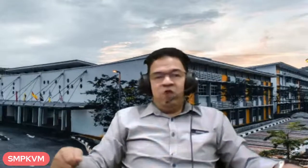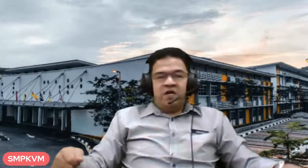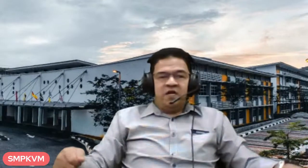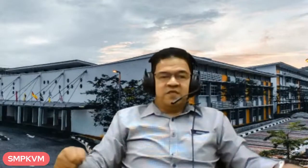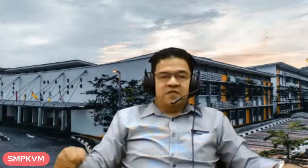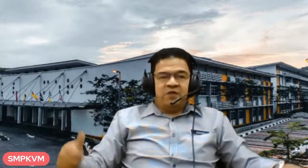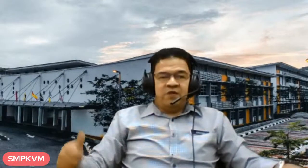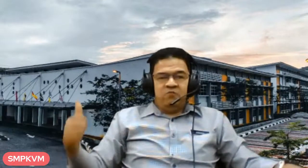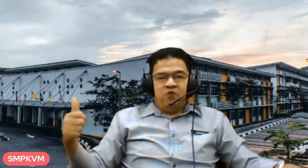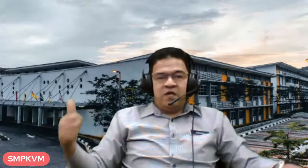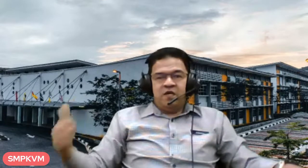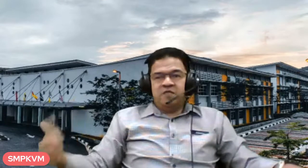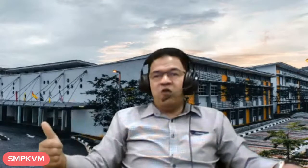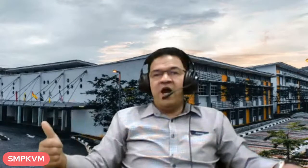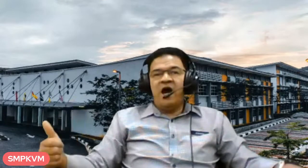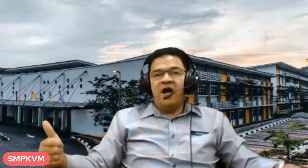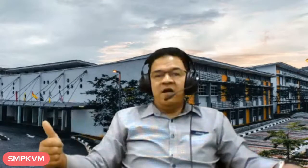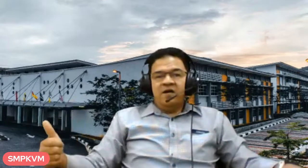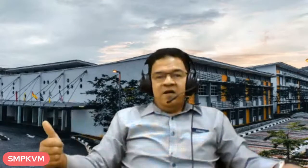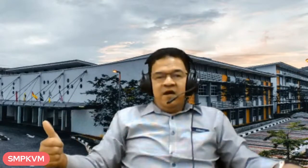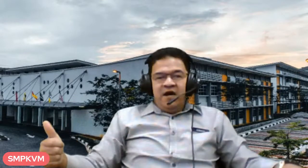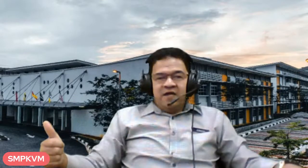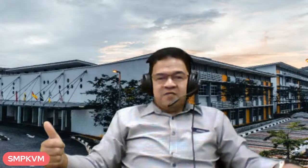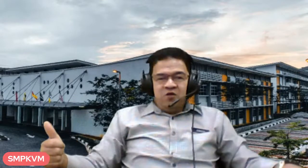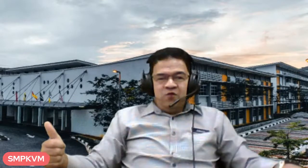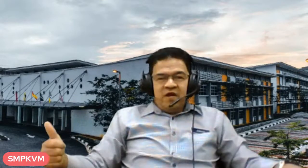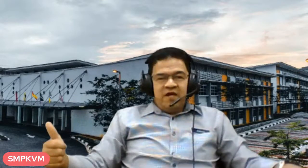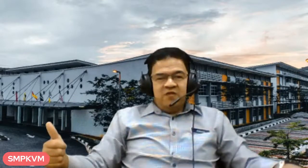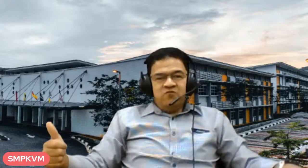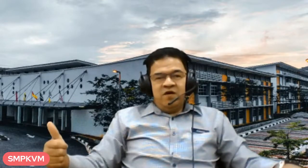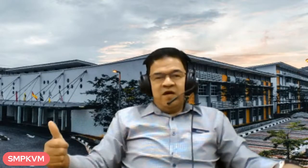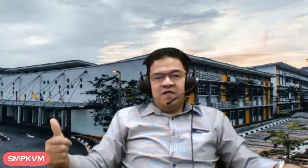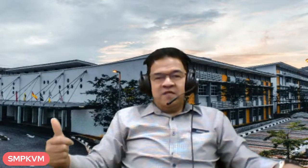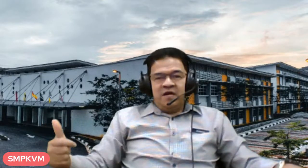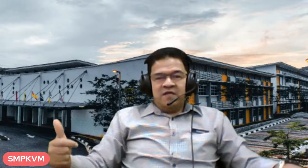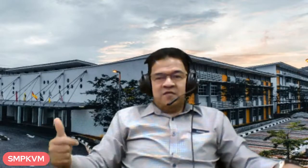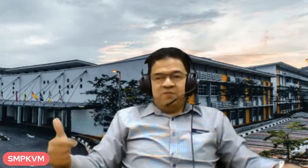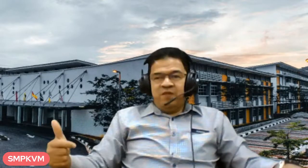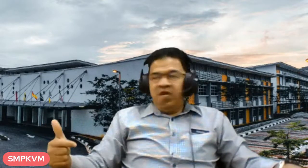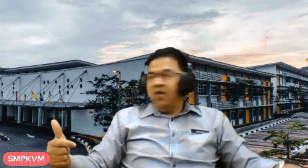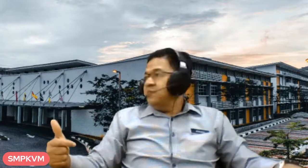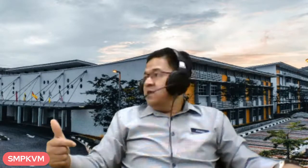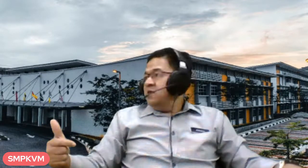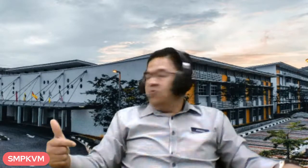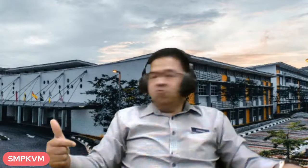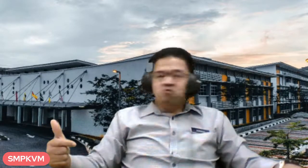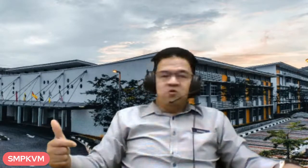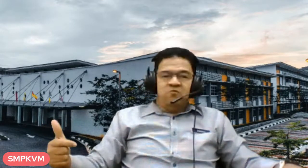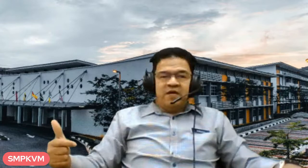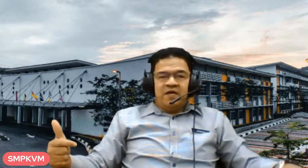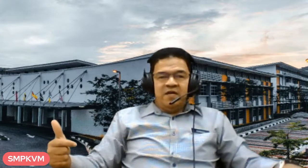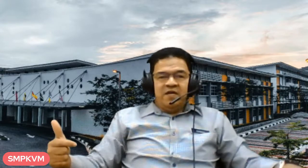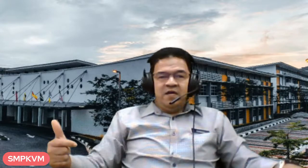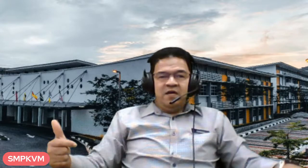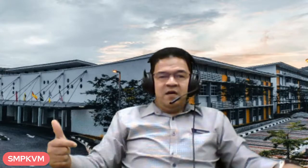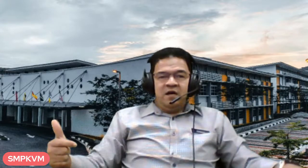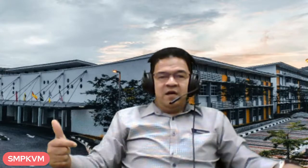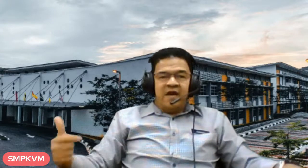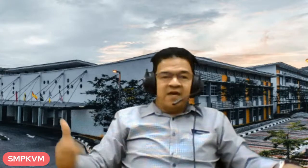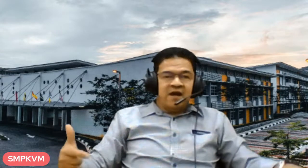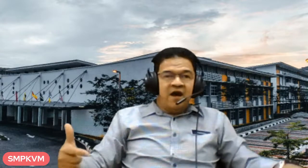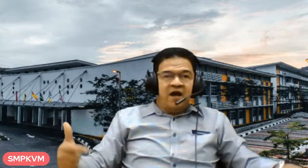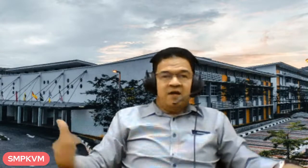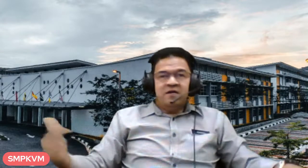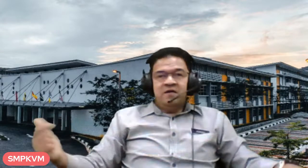terpilih mewakili esamada mewakili sekolah ataupun ada juga yang telah terpilih untuk mewakili